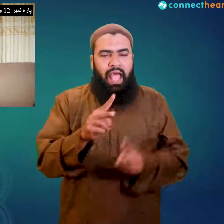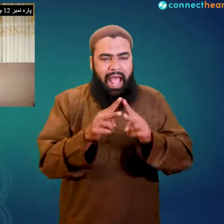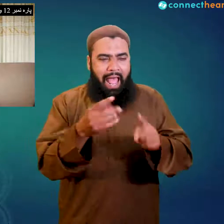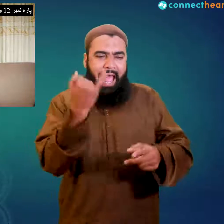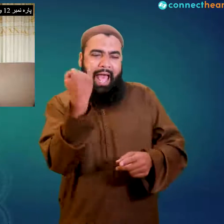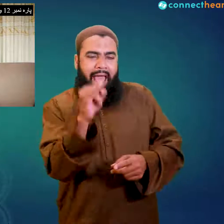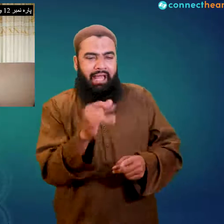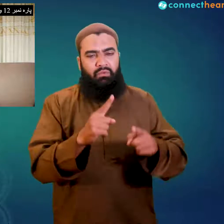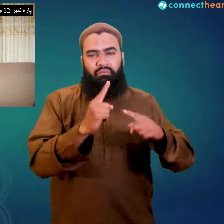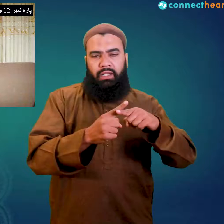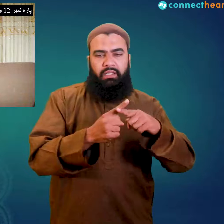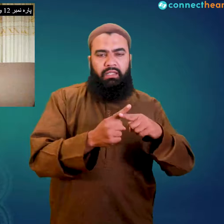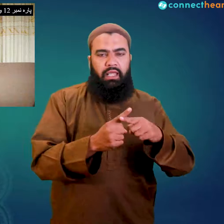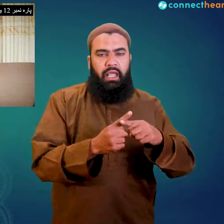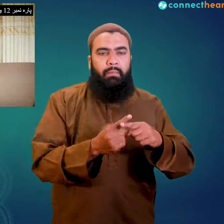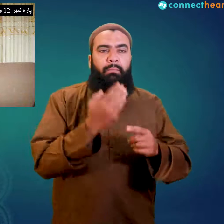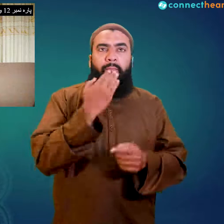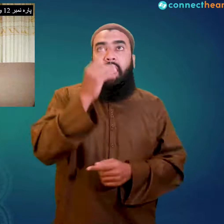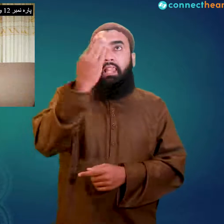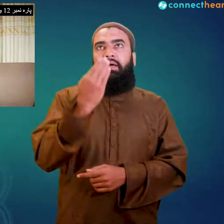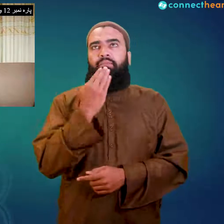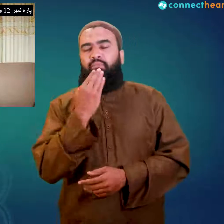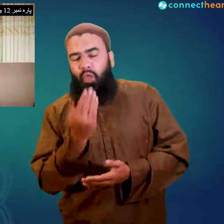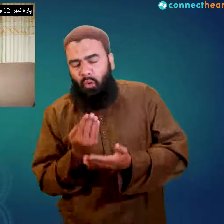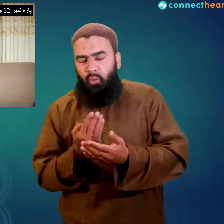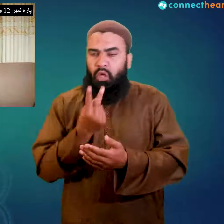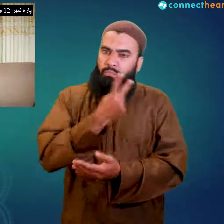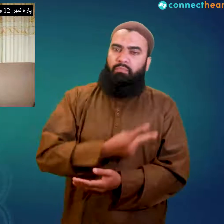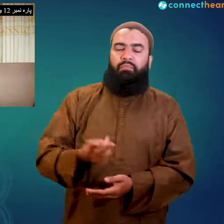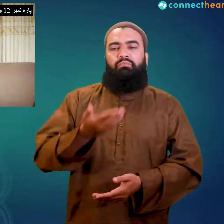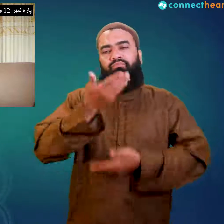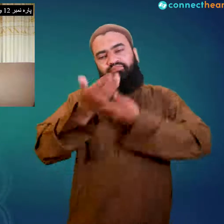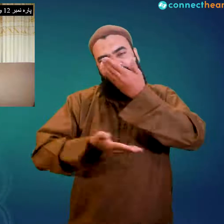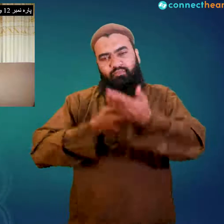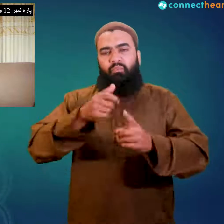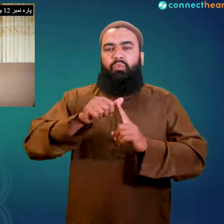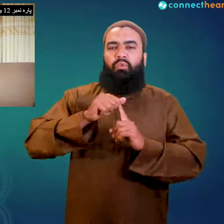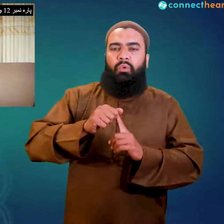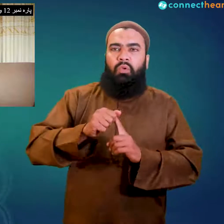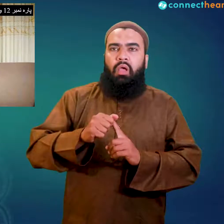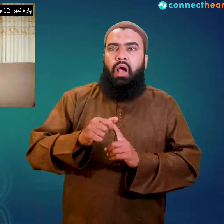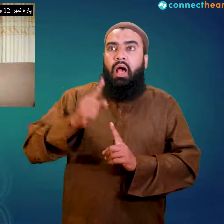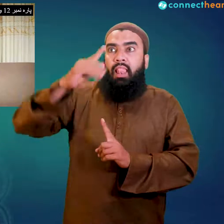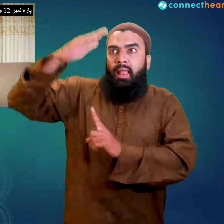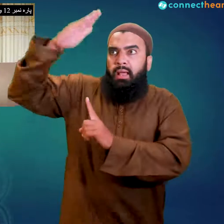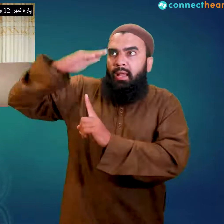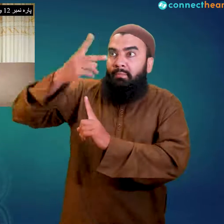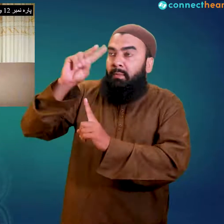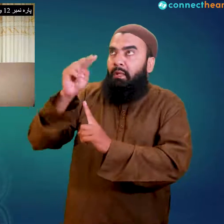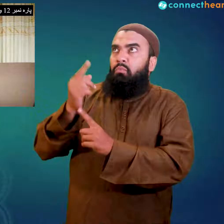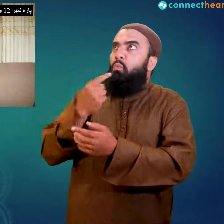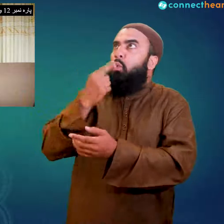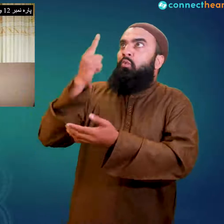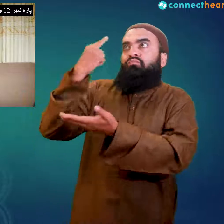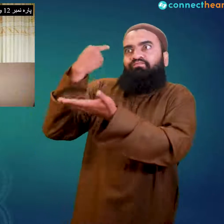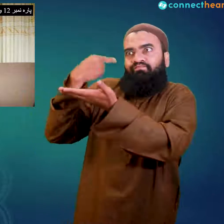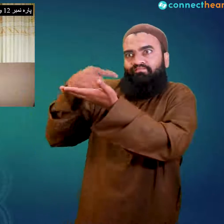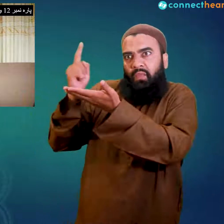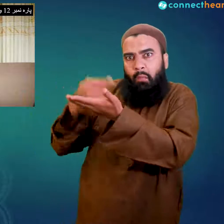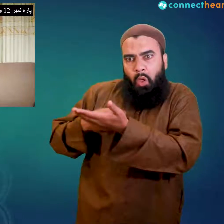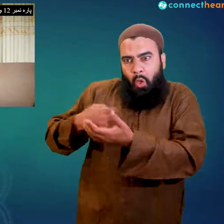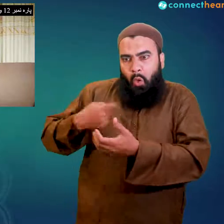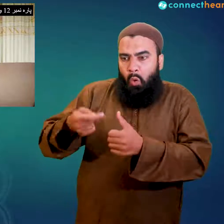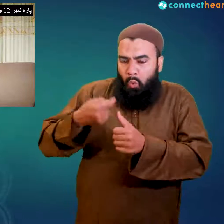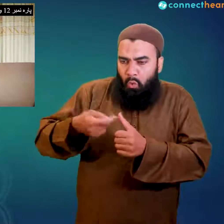گا، تو اس کا مطلب یہ ہوا کہ وہ اللہ کی اس نعمت کا شکر ادا نہیں کر رہا، اس کو وہ اللہ کی طرف سے نہیں سمجھ